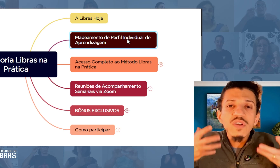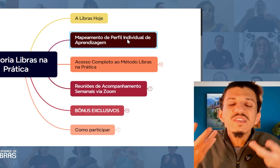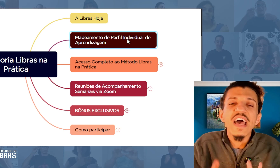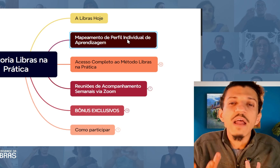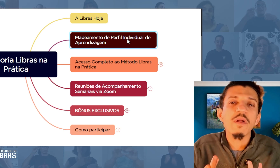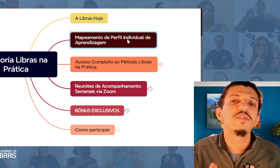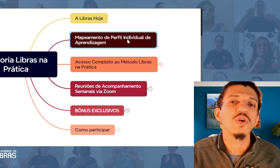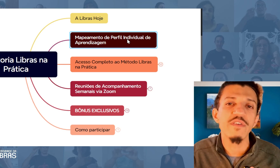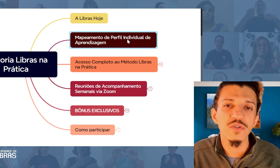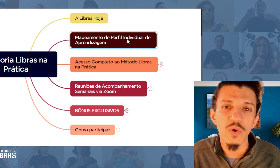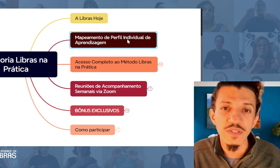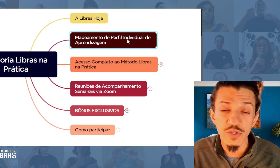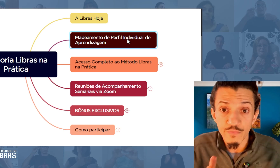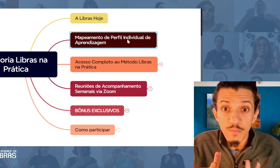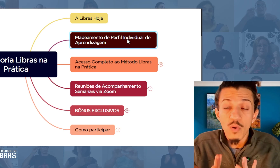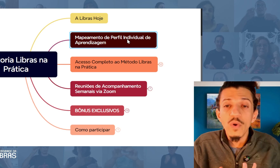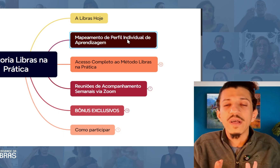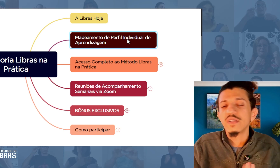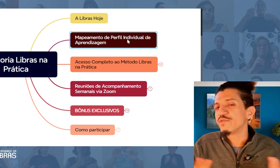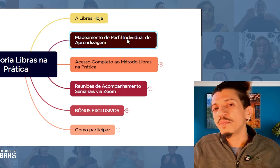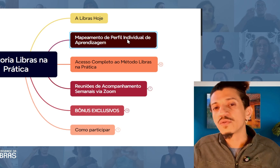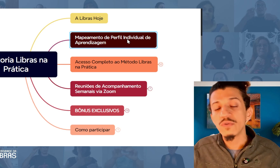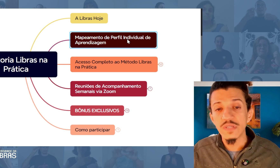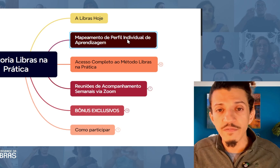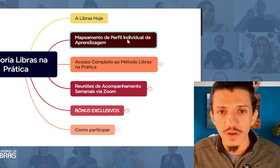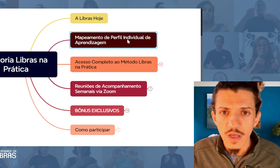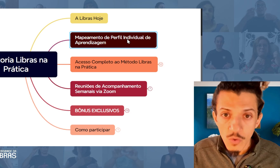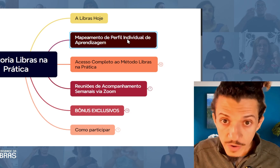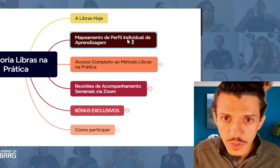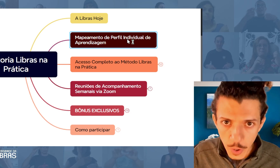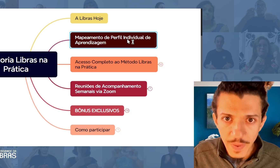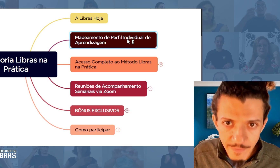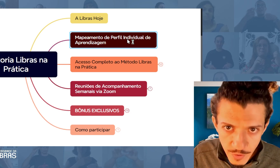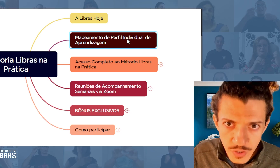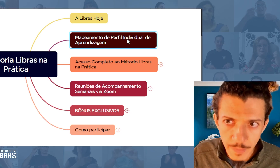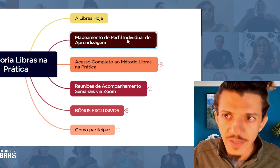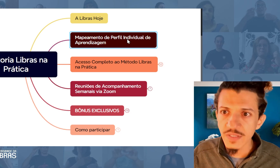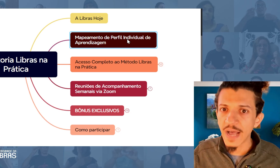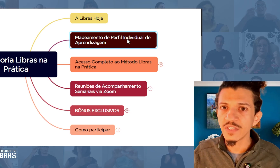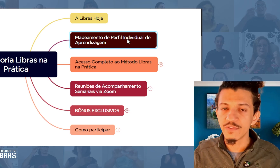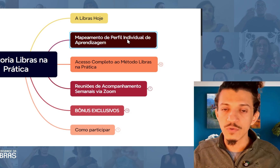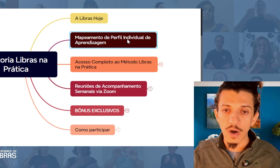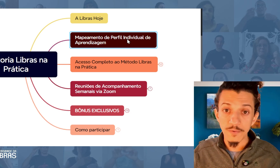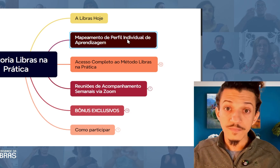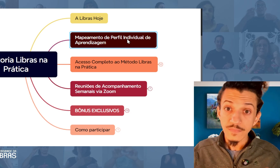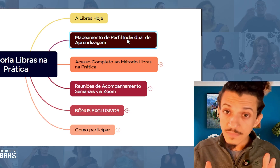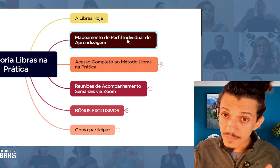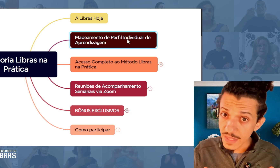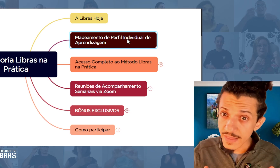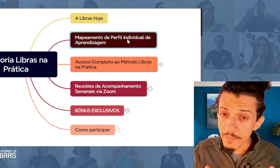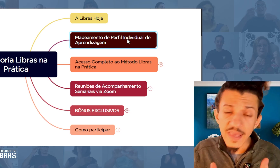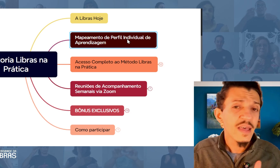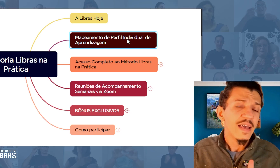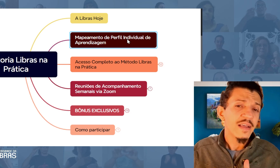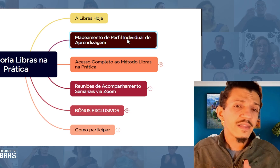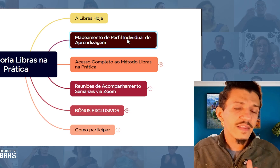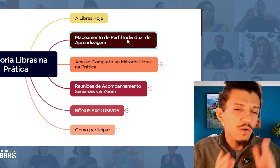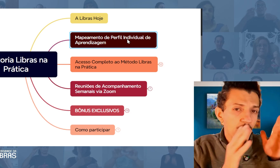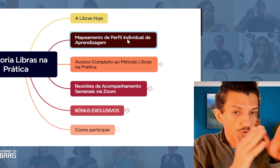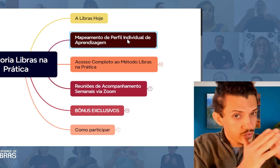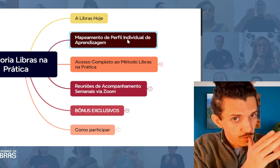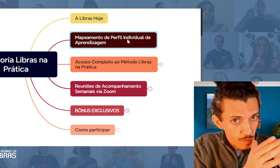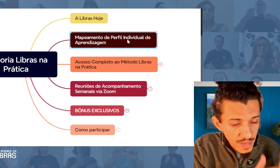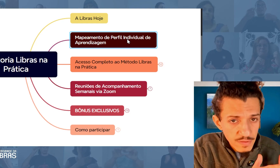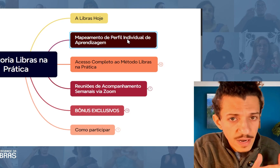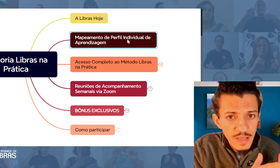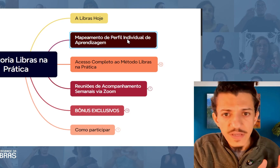o seu cérebro absorve as coisas de forma única, de forma exclusiva, qual que é o seu perfil de aprendizagem individual. E também entender qual que